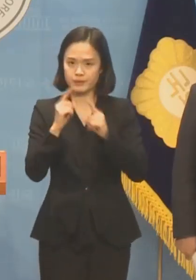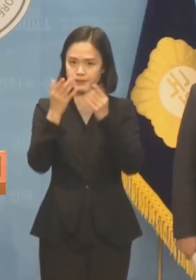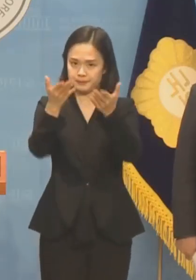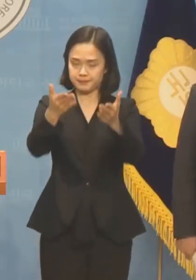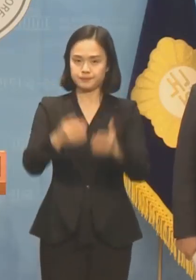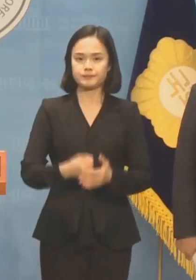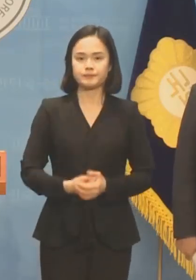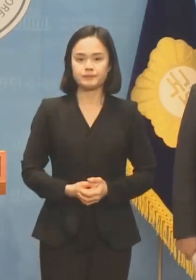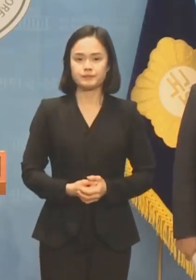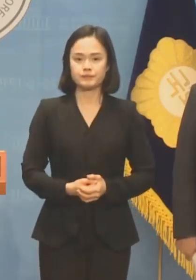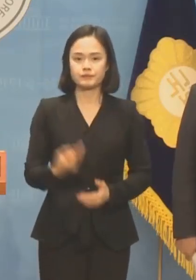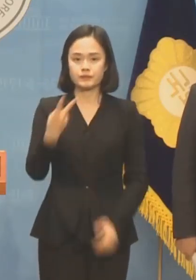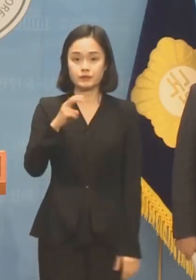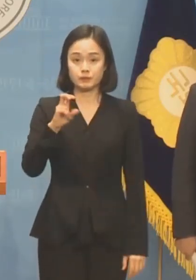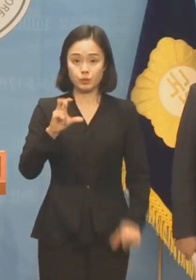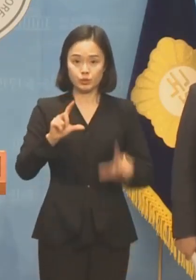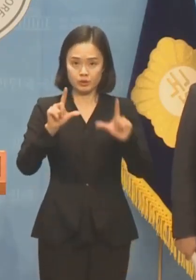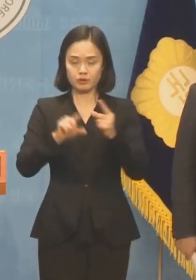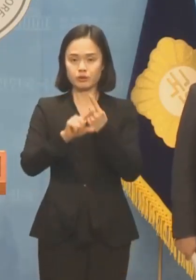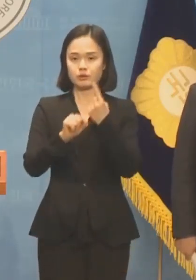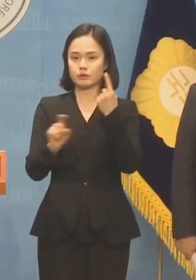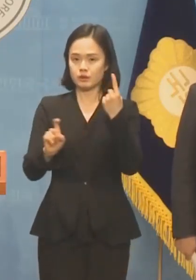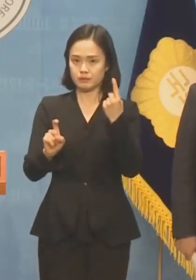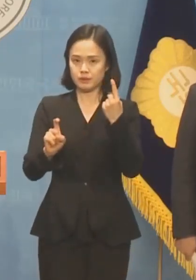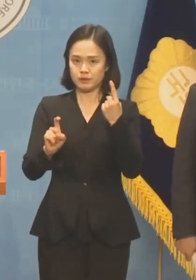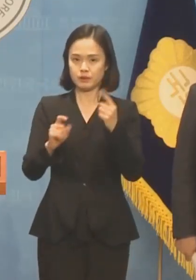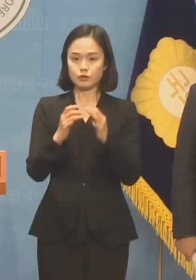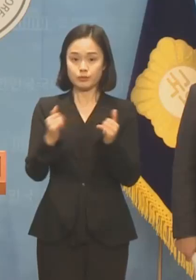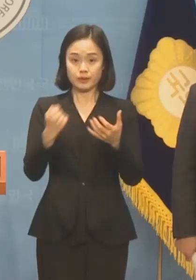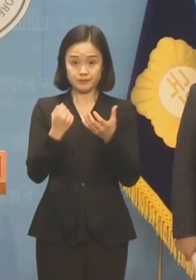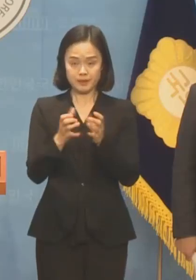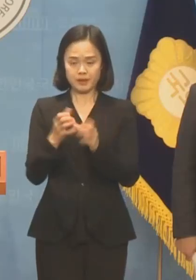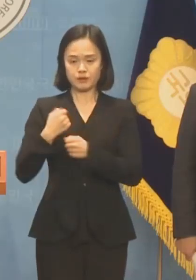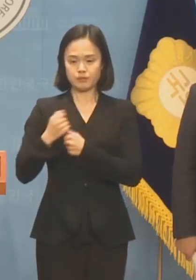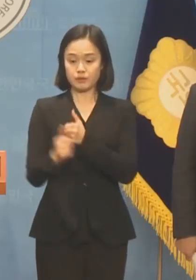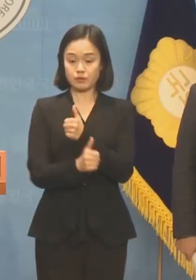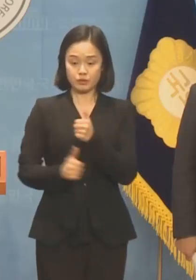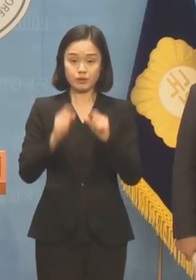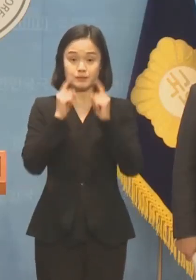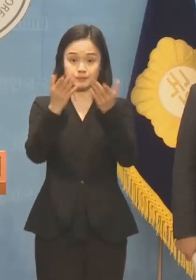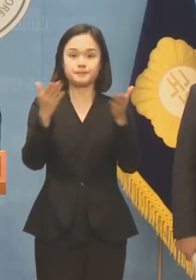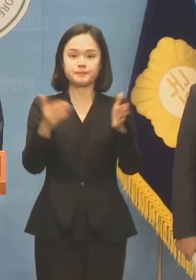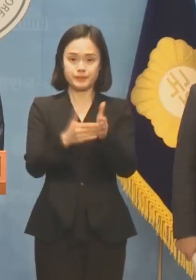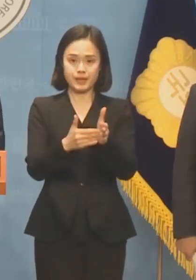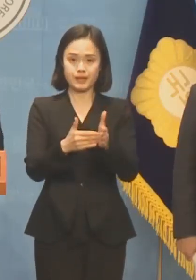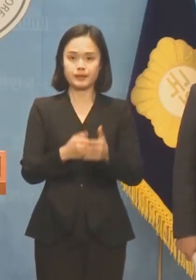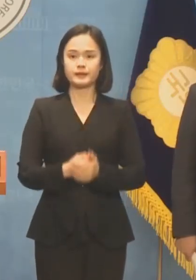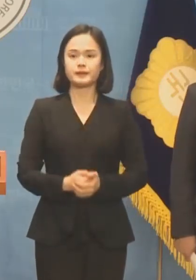바입니다. 25년 1월 10일 국민의힘 국방위원회 위원 1동 이상입니다.